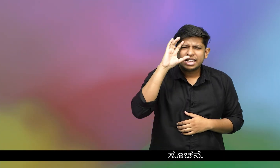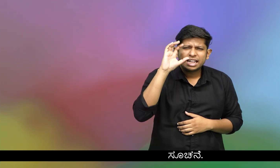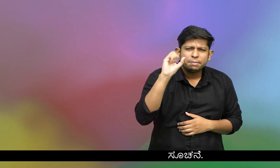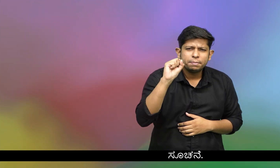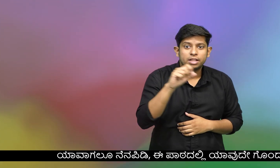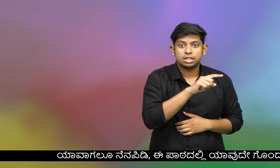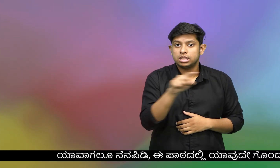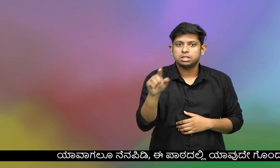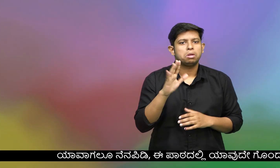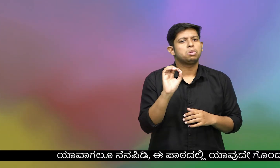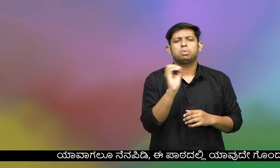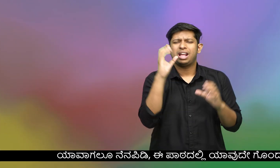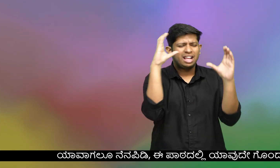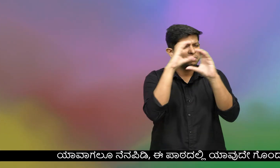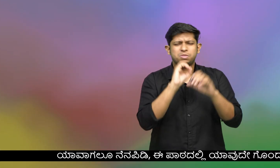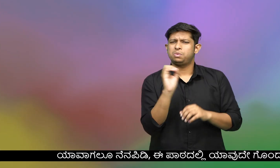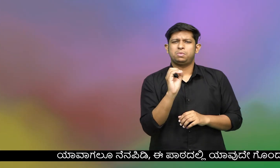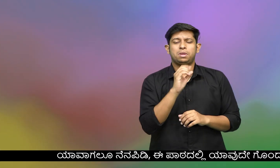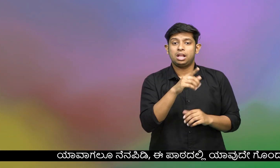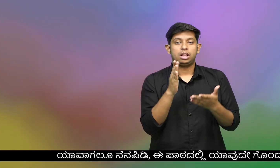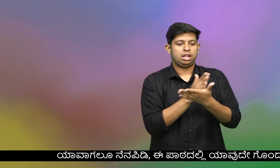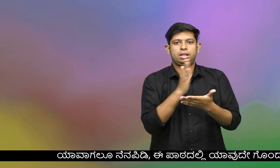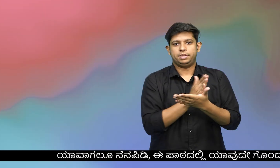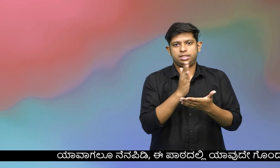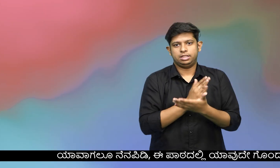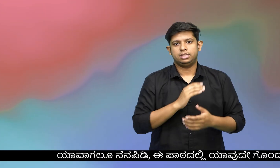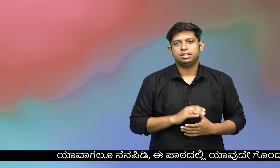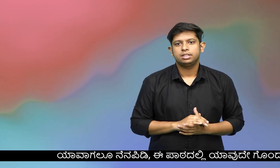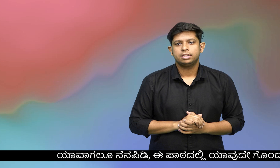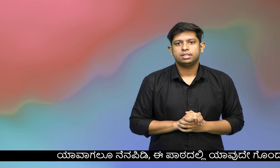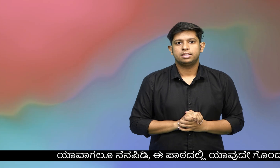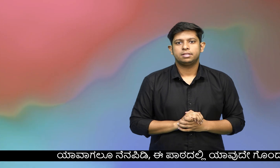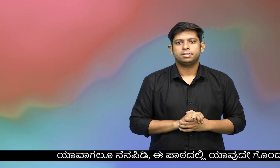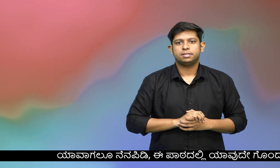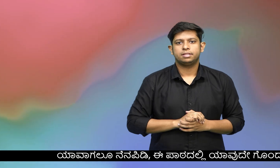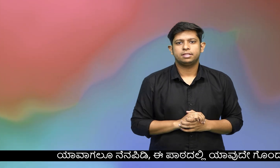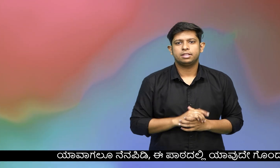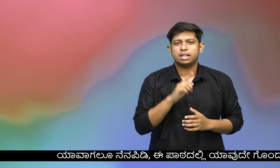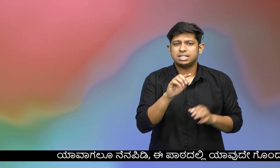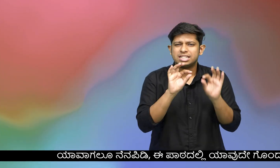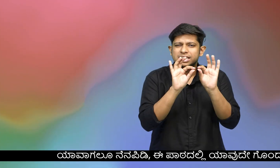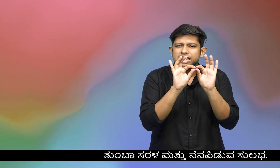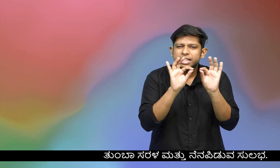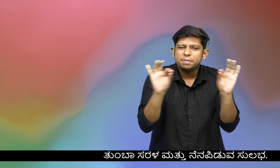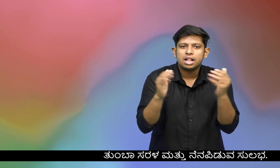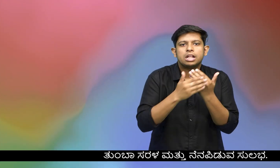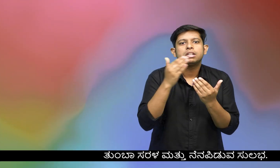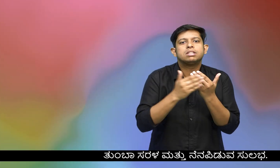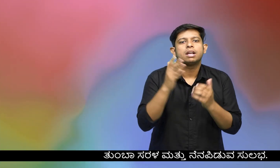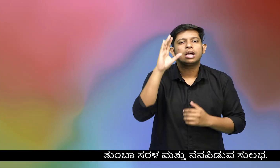ಸೂಚನೆ: ಯಾವಾಗಲೂ ನೆನಪಿಡಿ, ಈ ಪಾಠದಲ್ಲಿ ಯಾವುದೇ ಗೊಂದಲವಿಲ್ಲ. ತುಂಬ ಸರಳ ಮತ್ತು